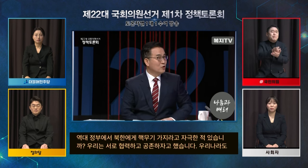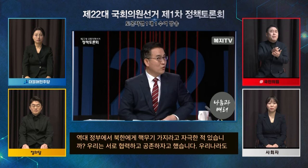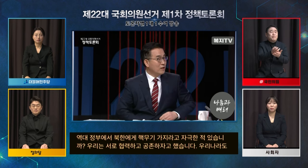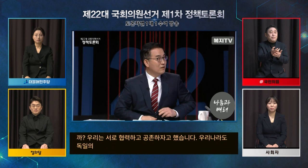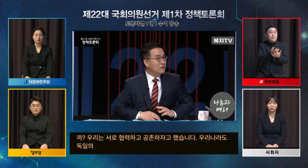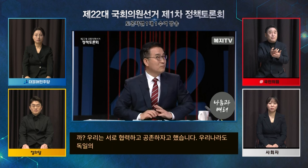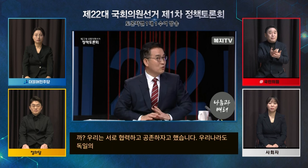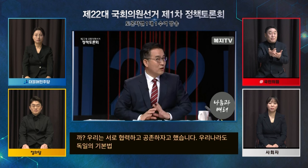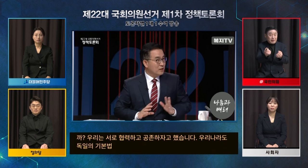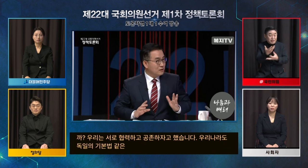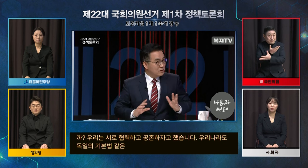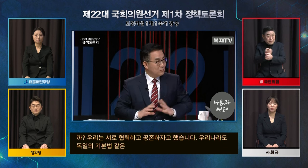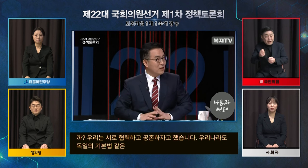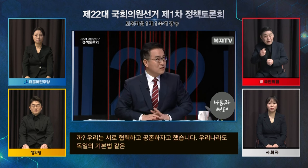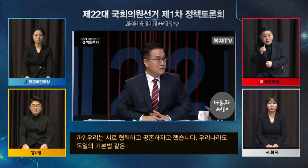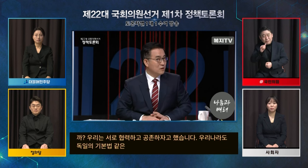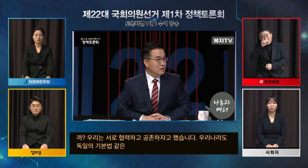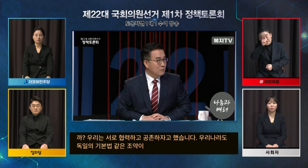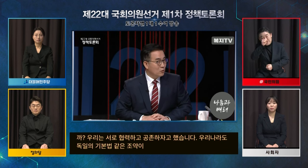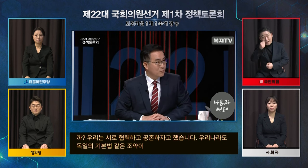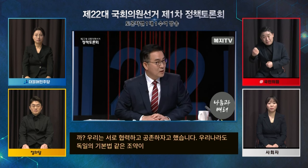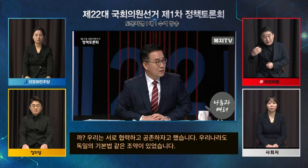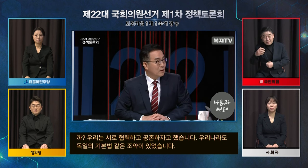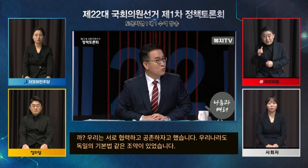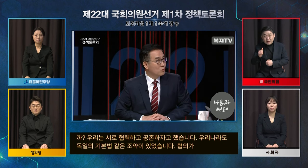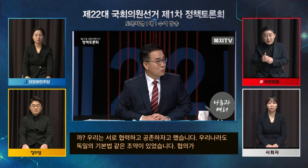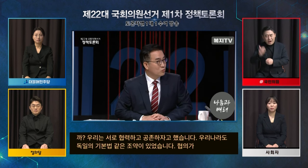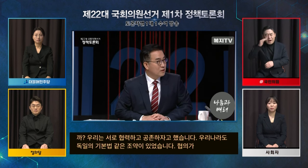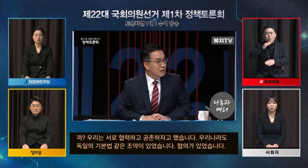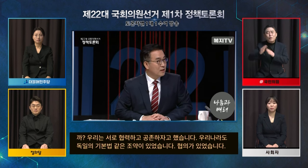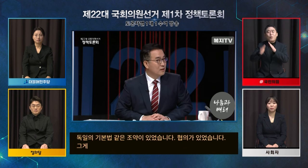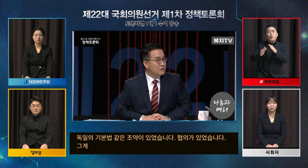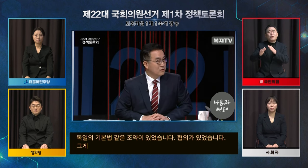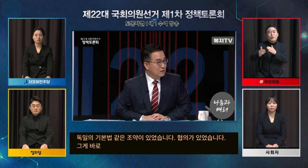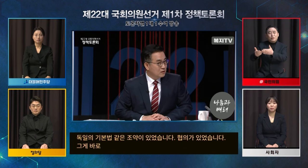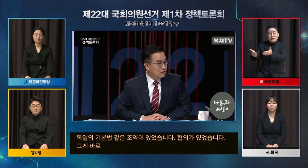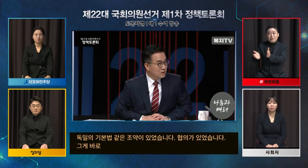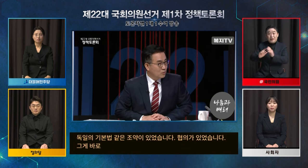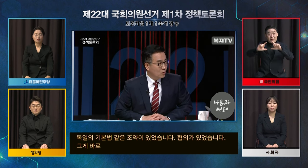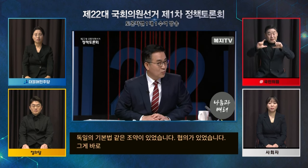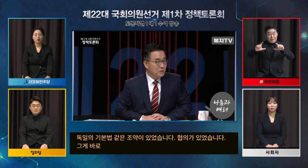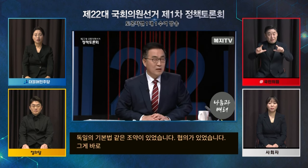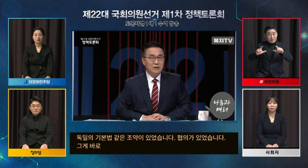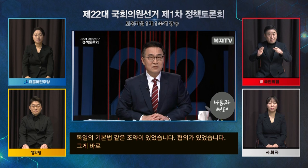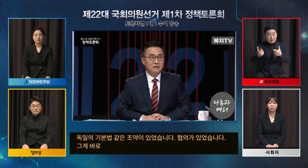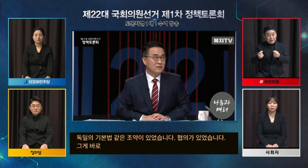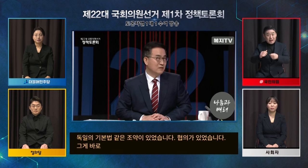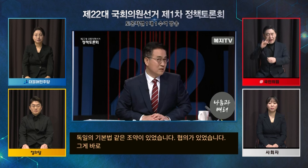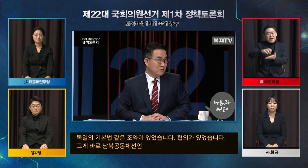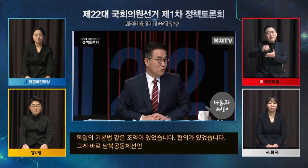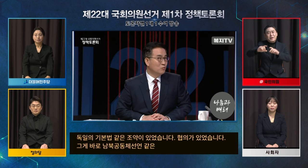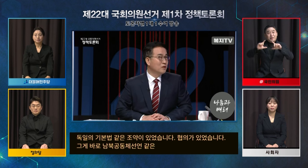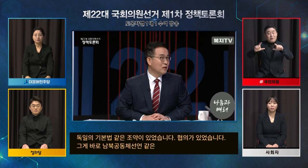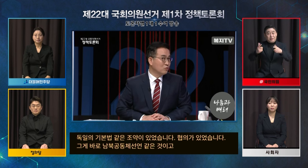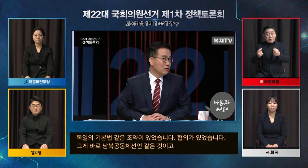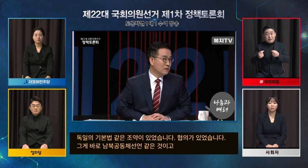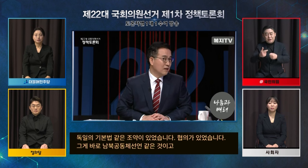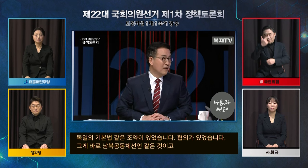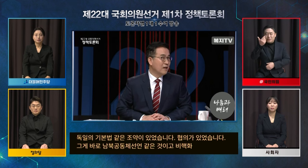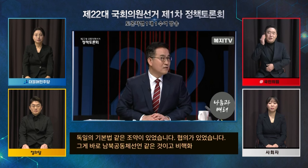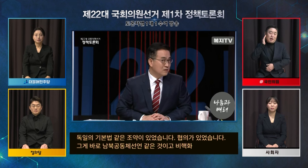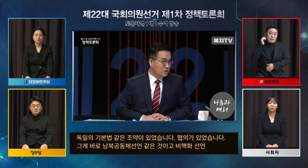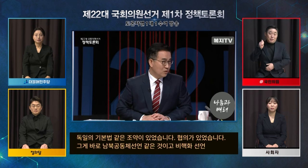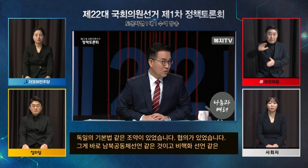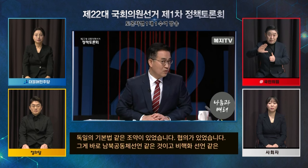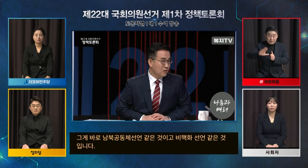그런 조약이 있었습니다. 조약이라는 그런 협의가 있었습니다. 그게 바로 남북공동체 선언 같은 것이고 비핵화 선언 같은 것입니다. 노무현 대통령